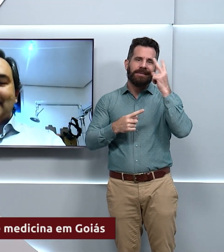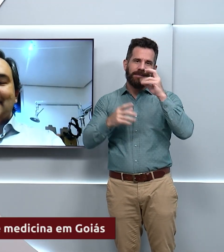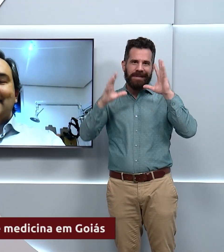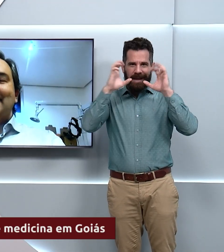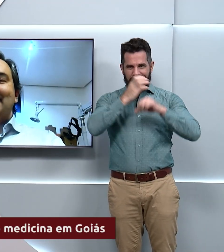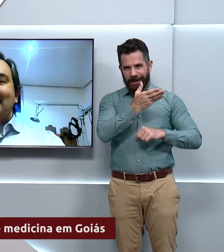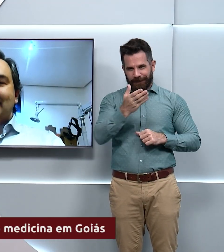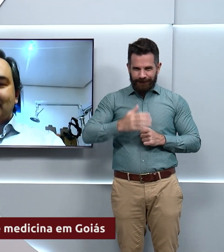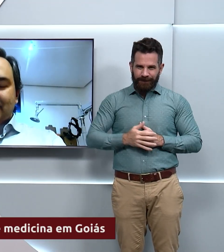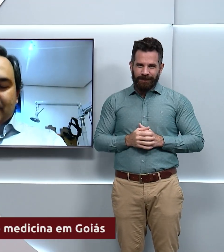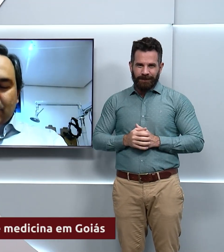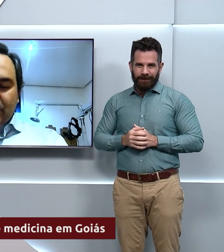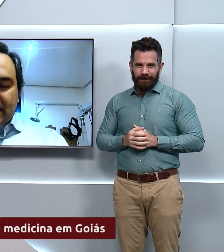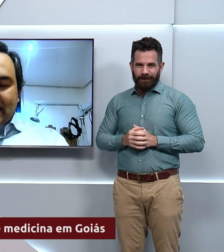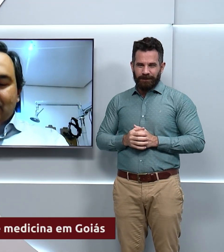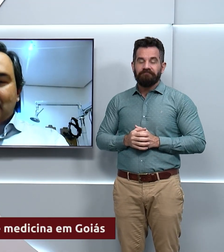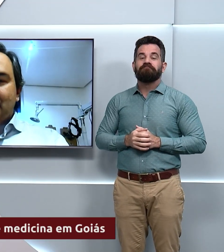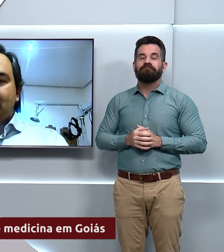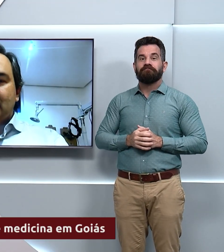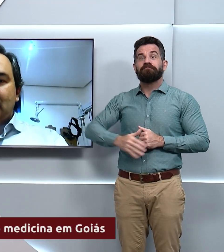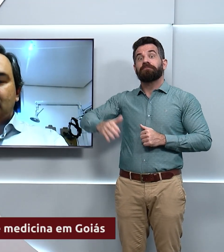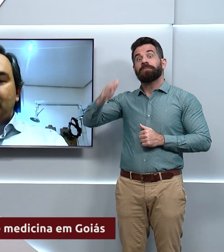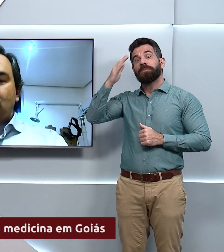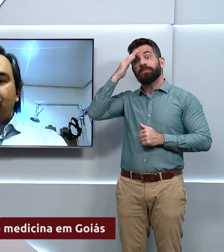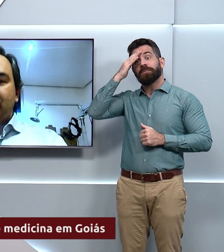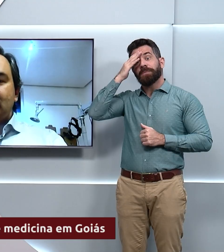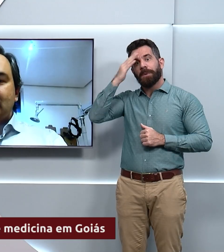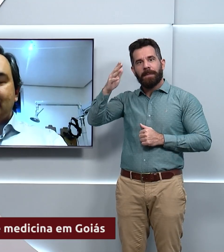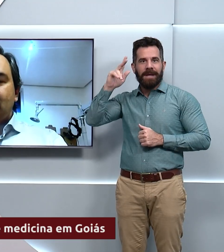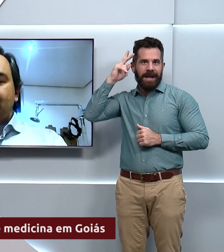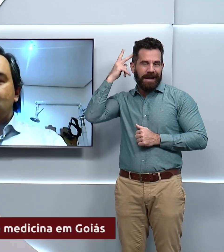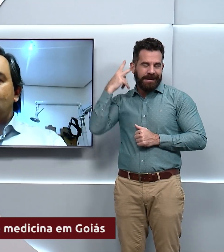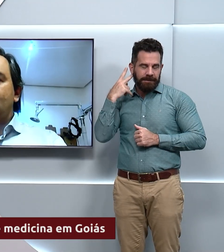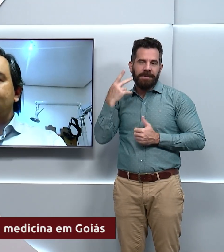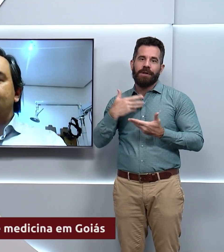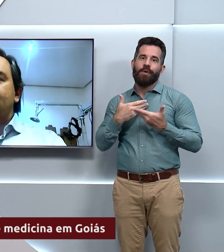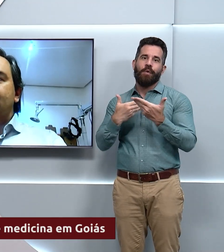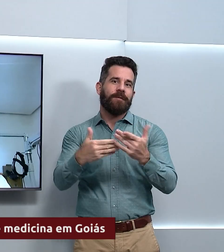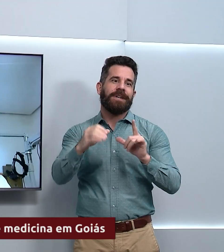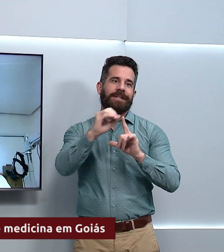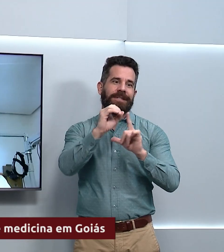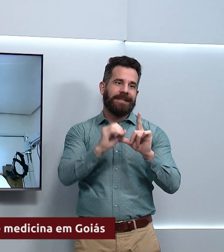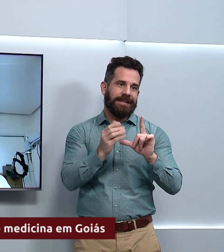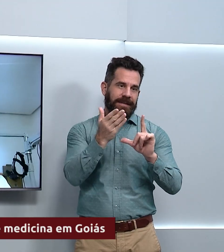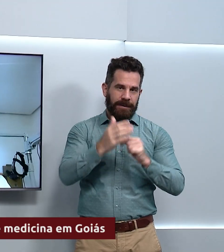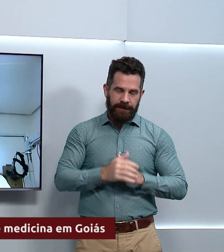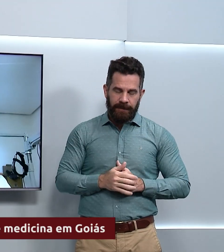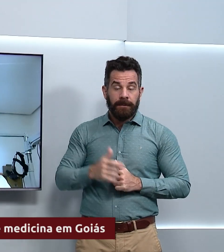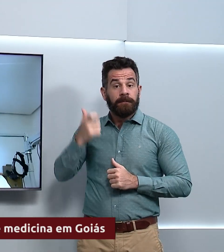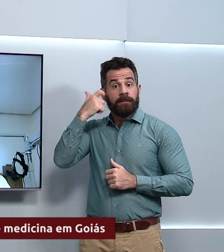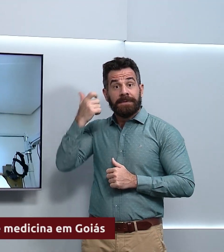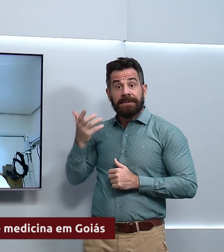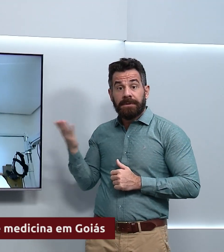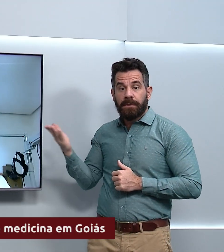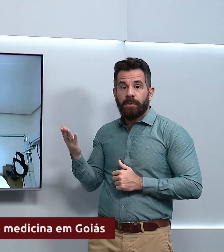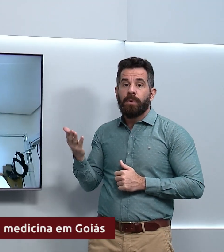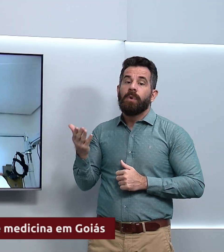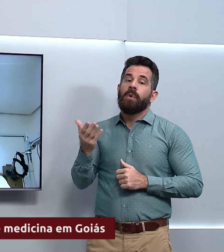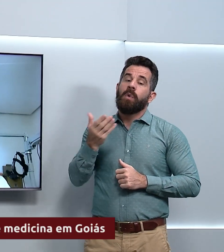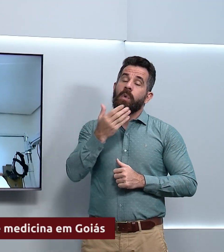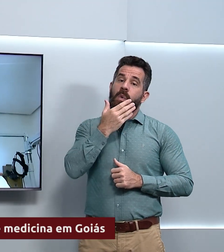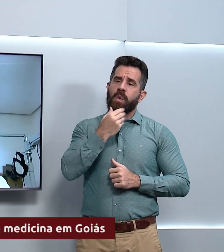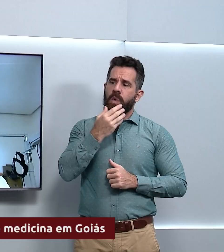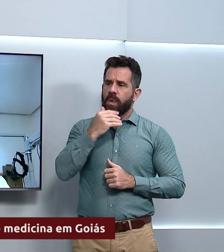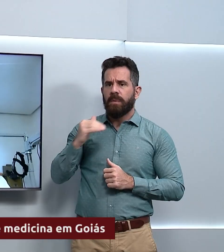visão. Obrigado, Camila. Obrigado aí pelo convite da TV UFG. Eu sou um homem de média